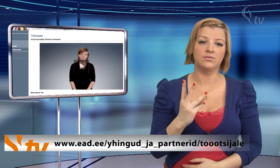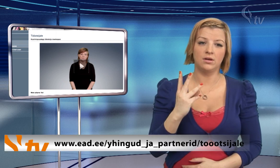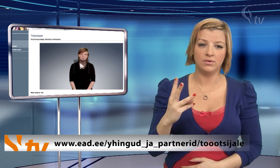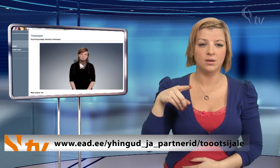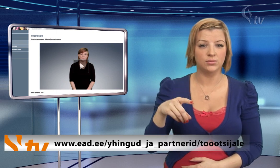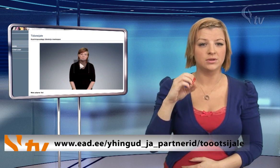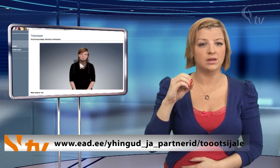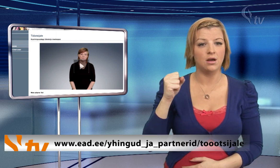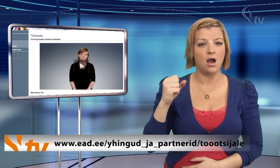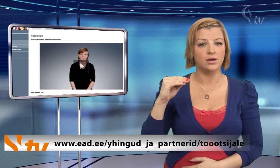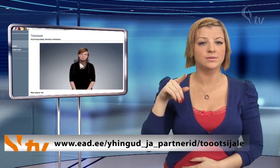kodulehele